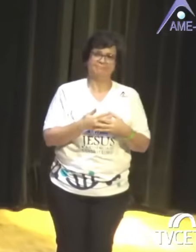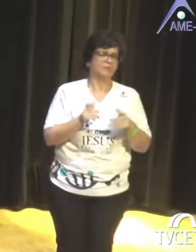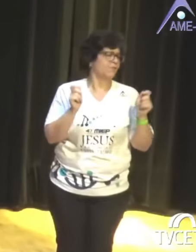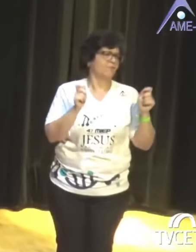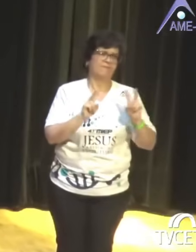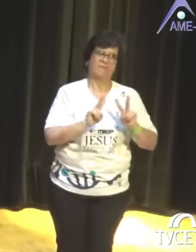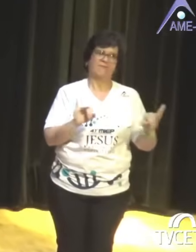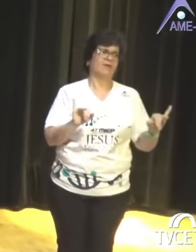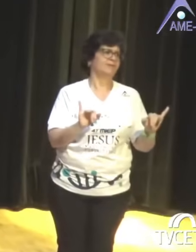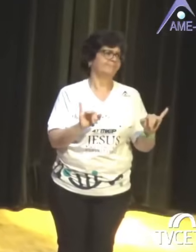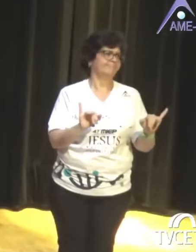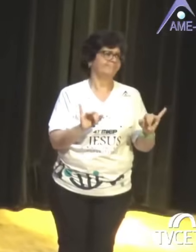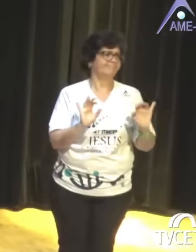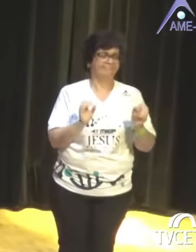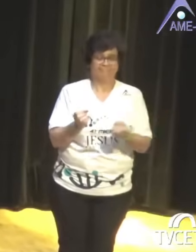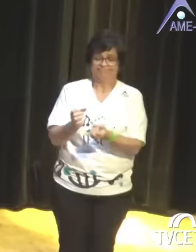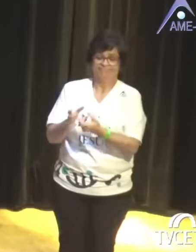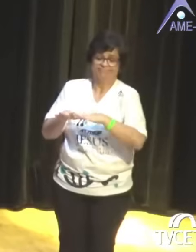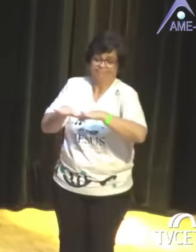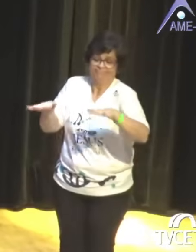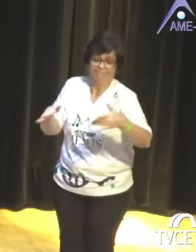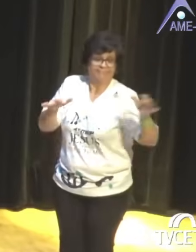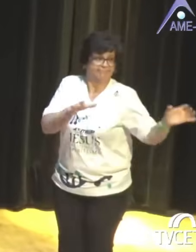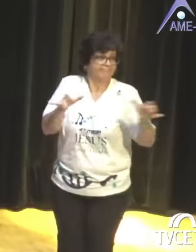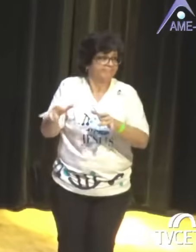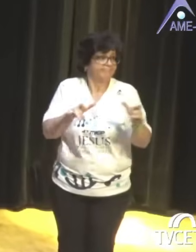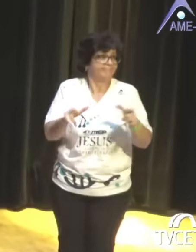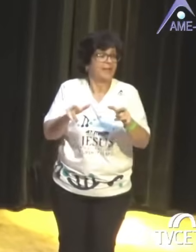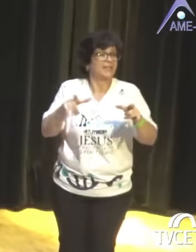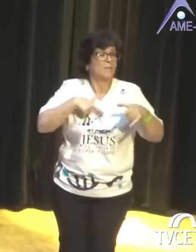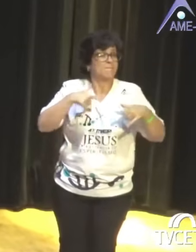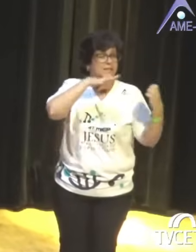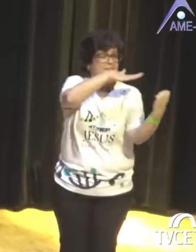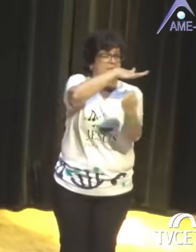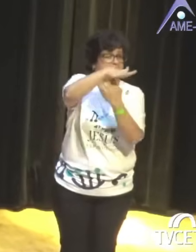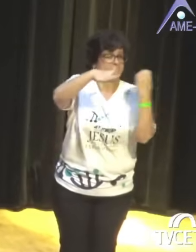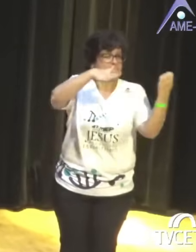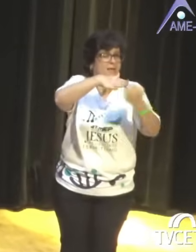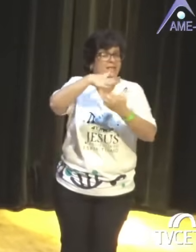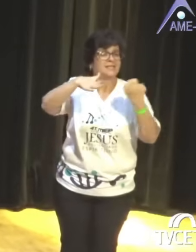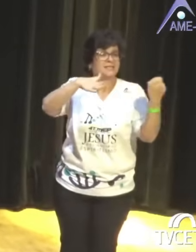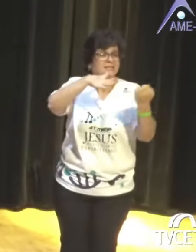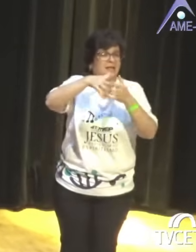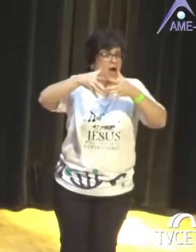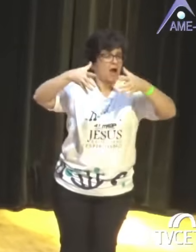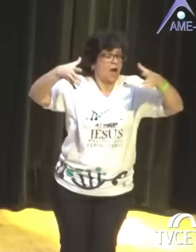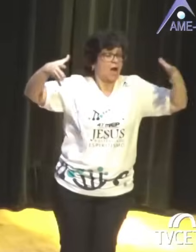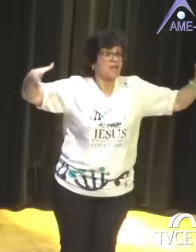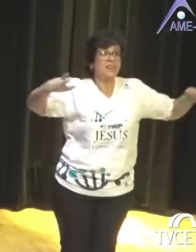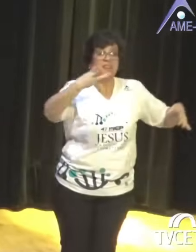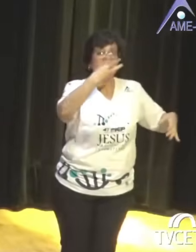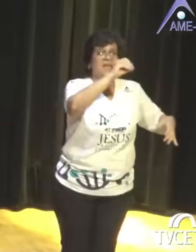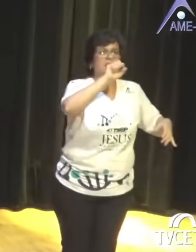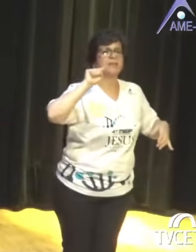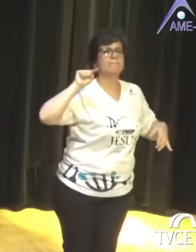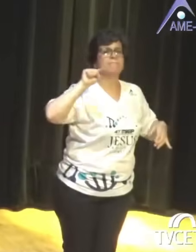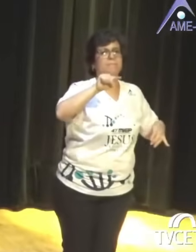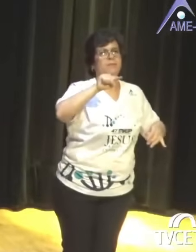vai funcionar Então você imagina uma corporação que tem 30.000